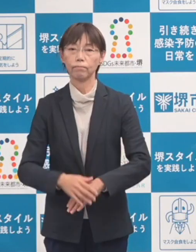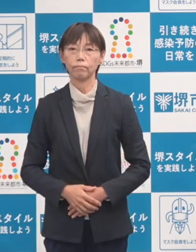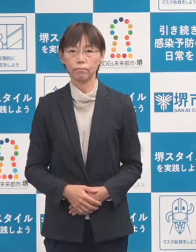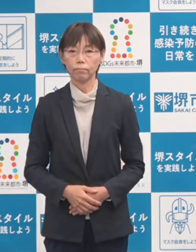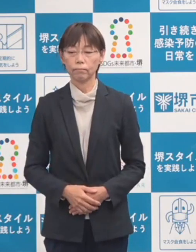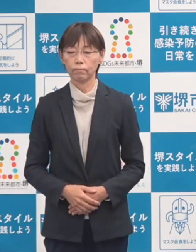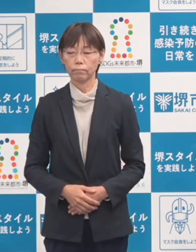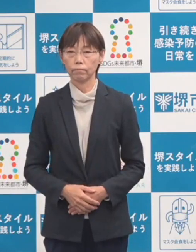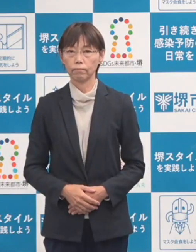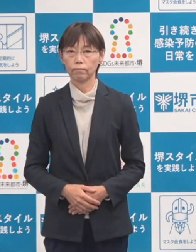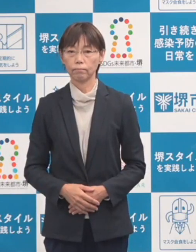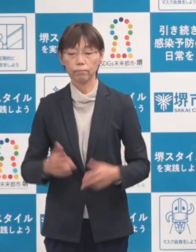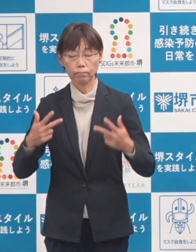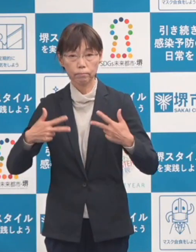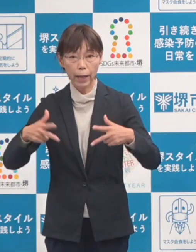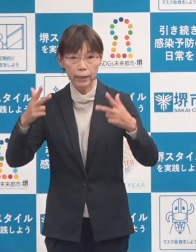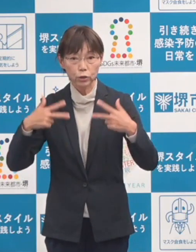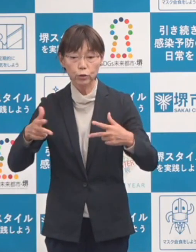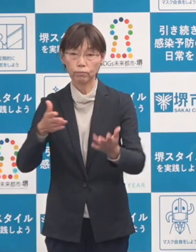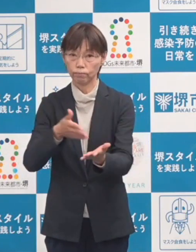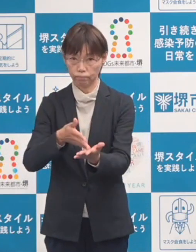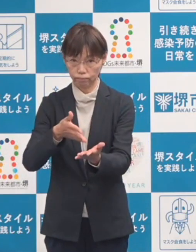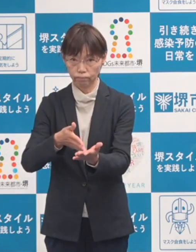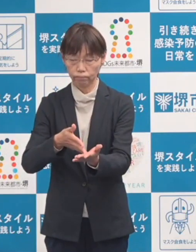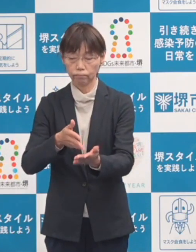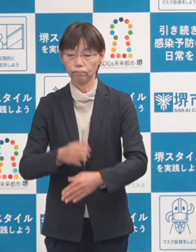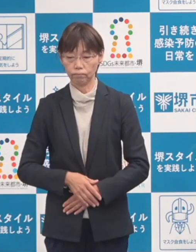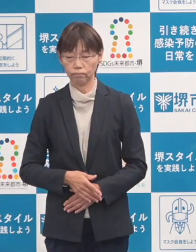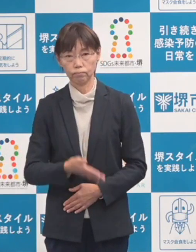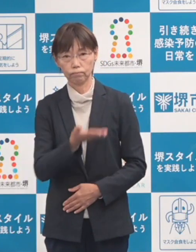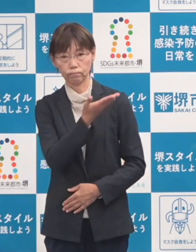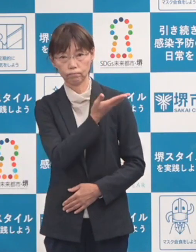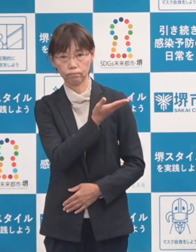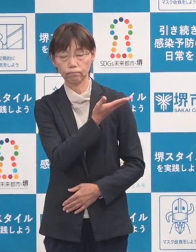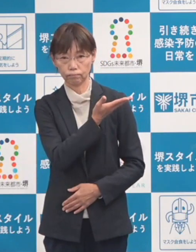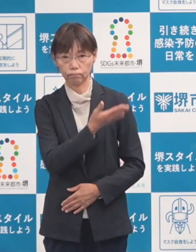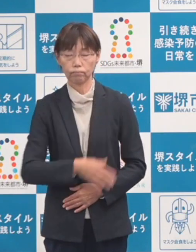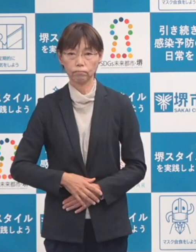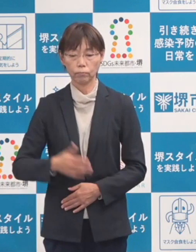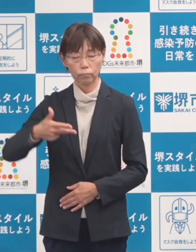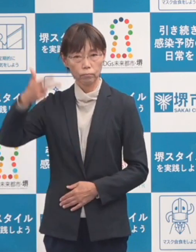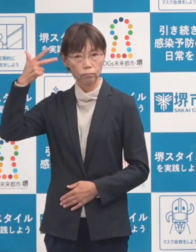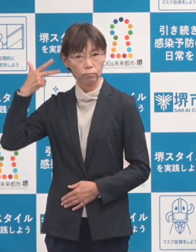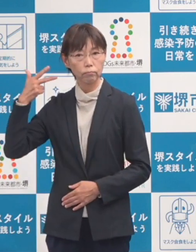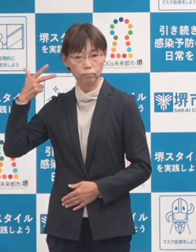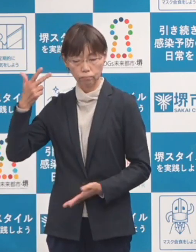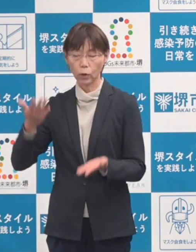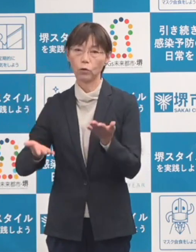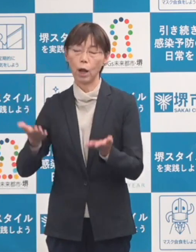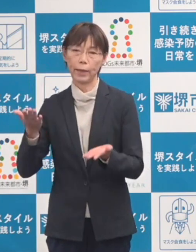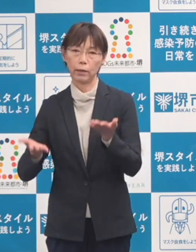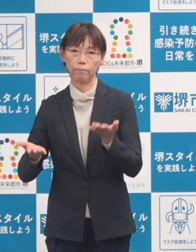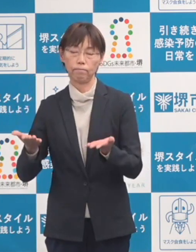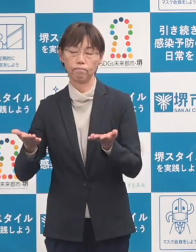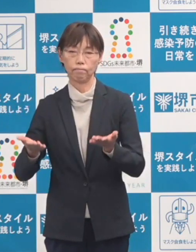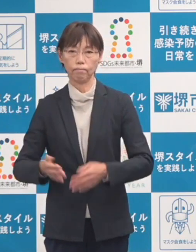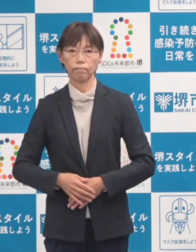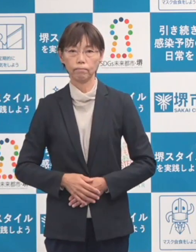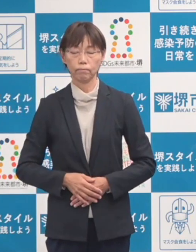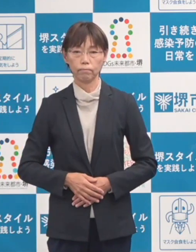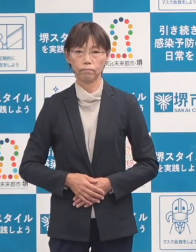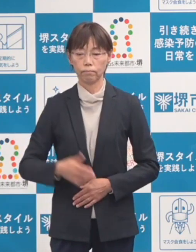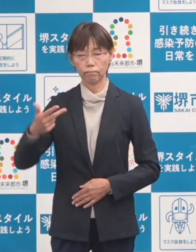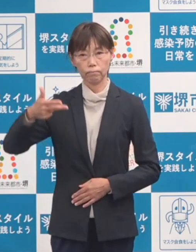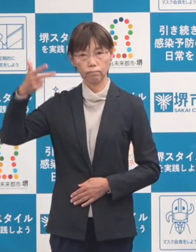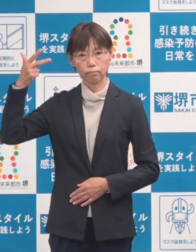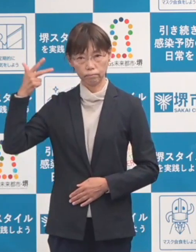まず毎週お伝えをしているこの1ヶ月のカレンダーです。前週同曜日比を表しておりまして、前